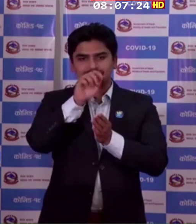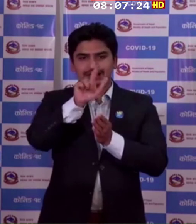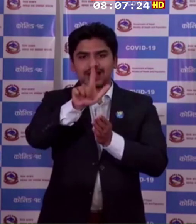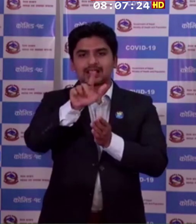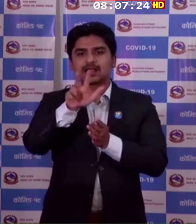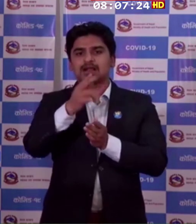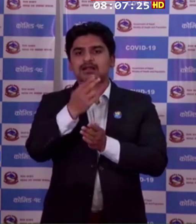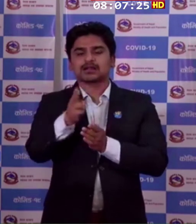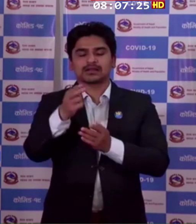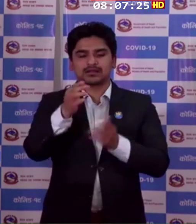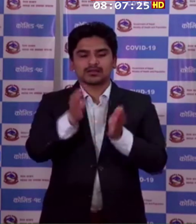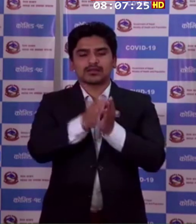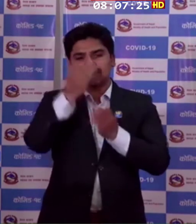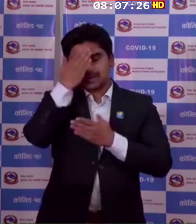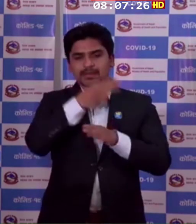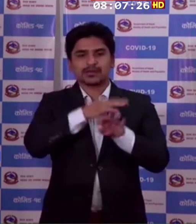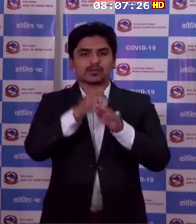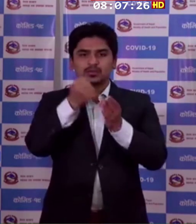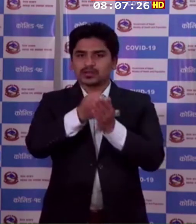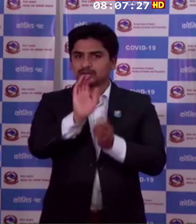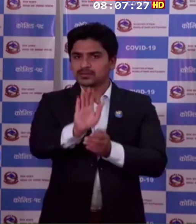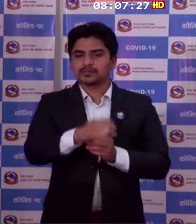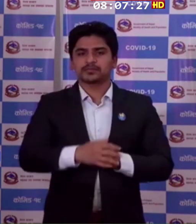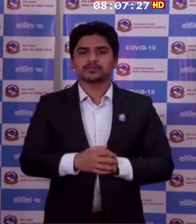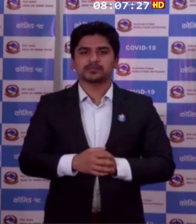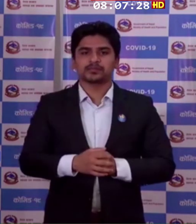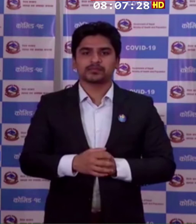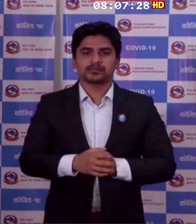278 जना कुल संक्रमित पुग्नु भएको छ।